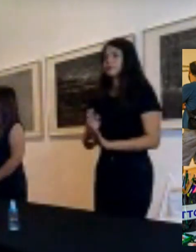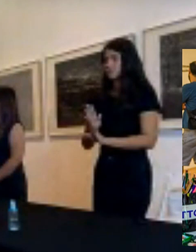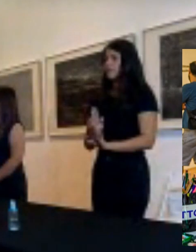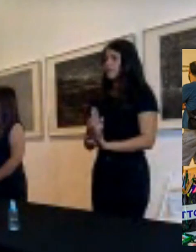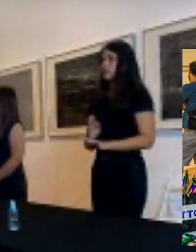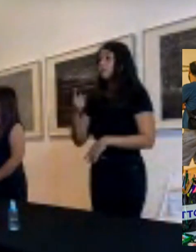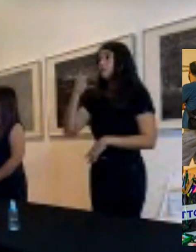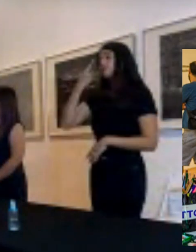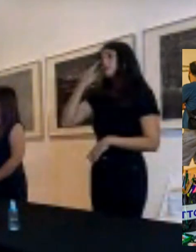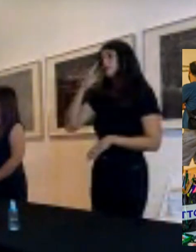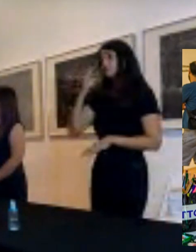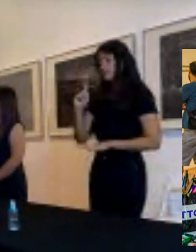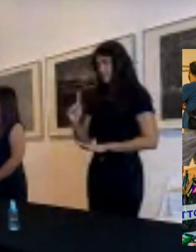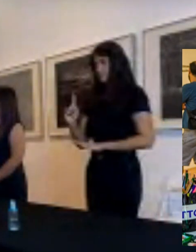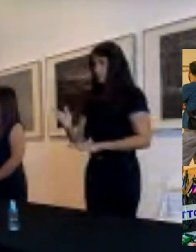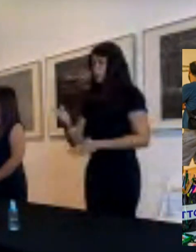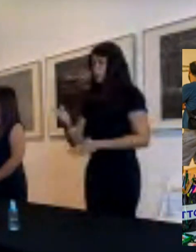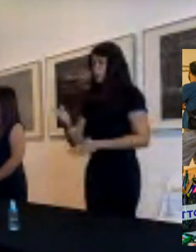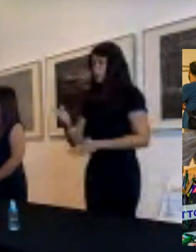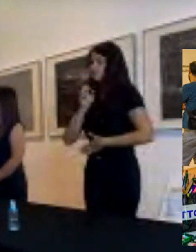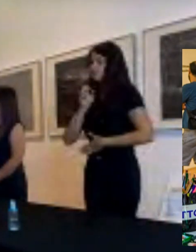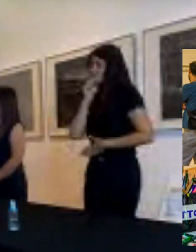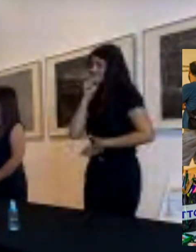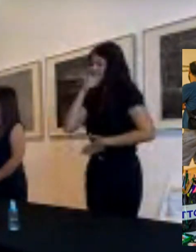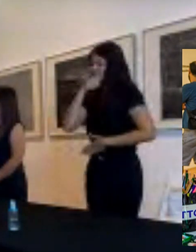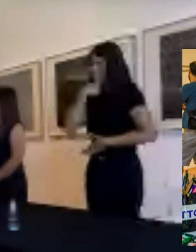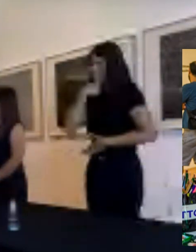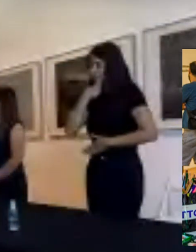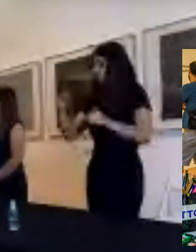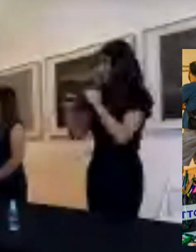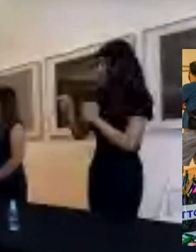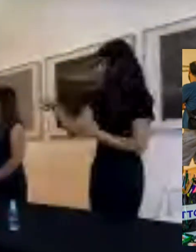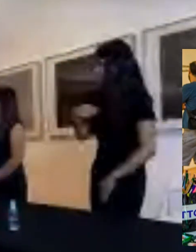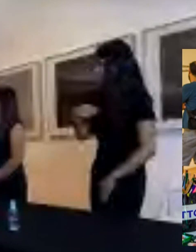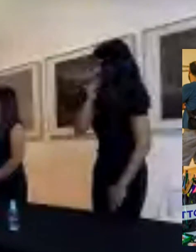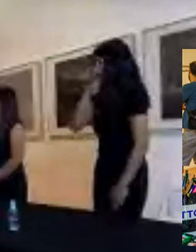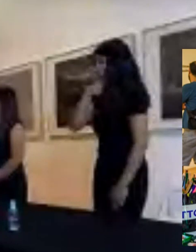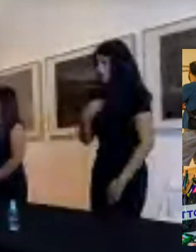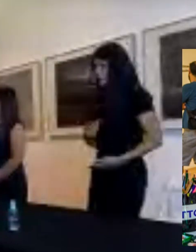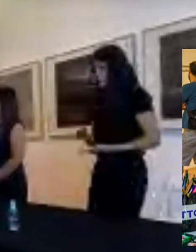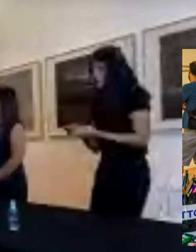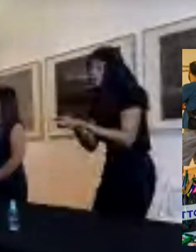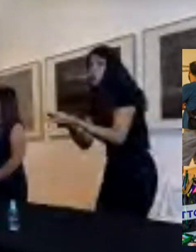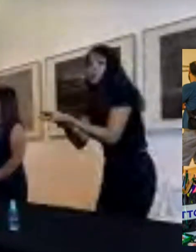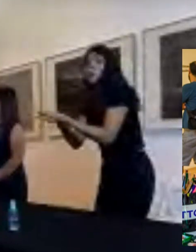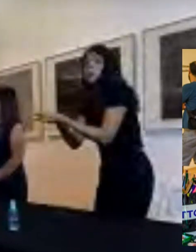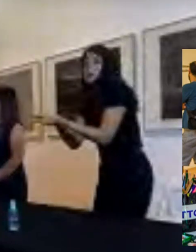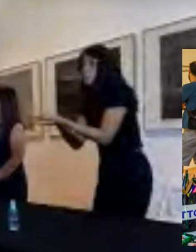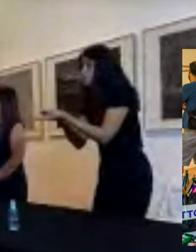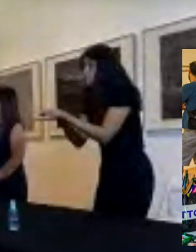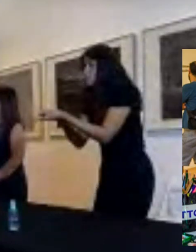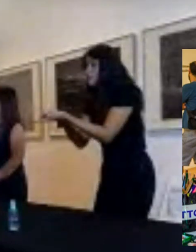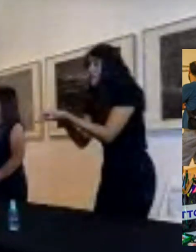Y sin embargo, como yo era virgen, igual que le dije: tome, así